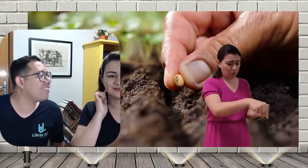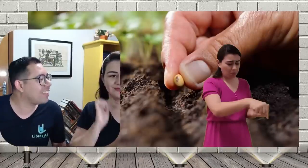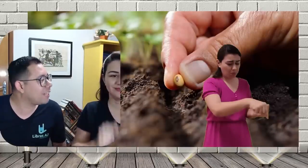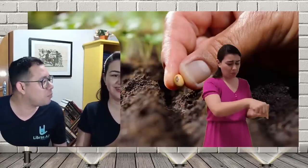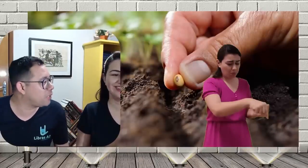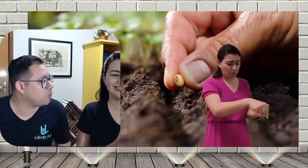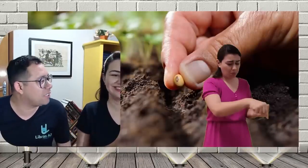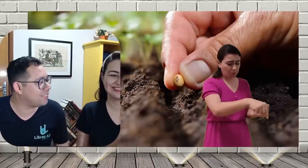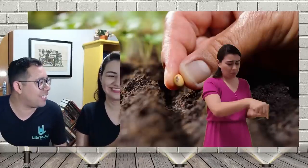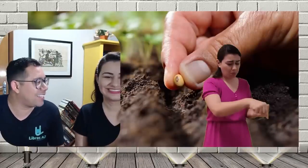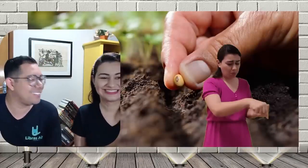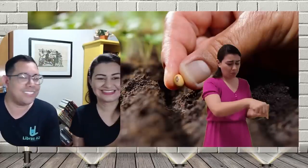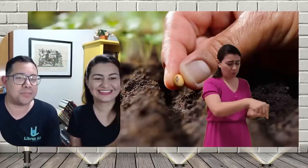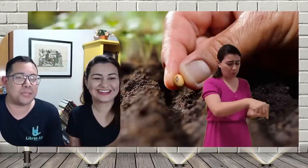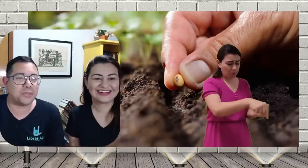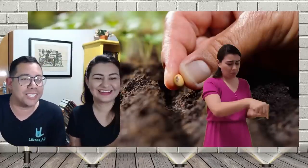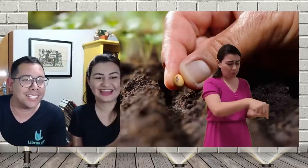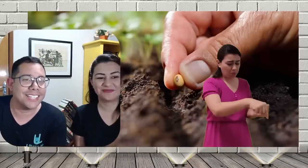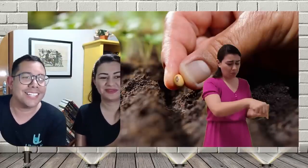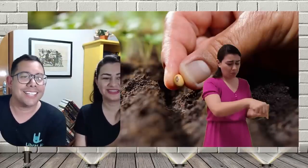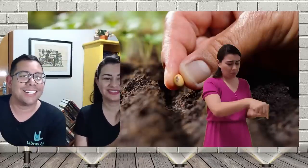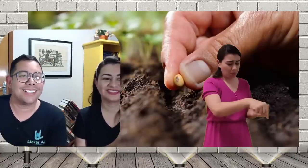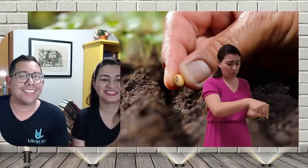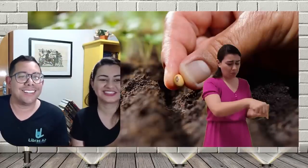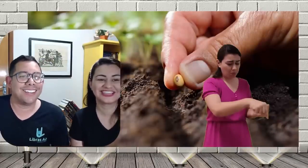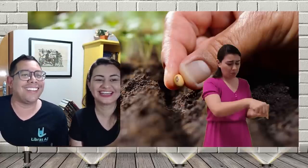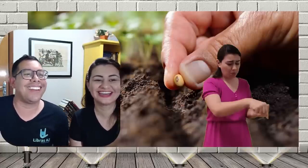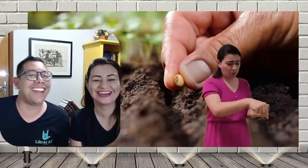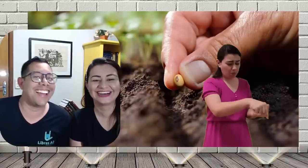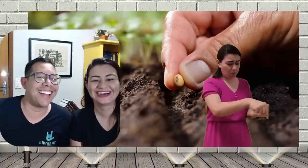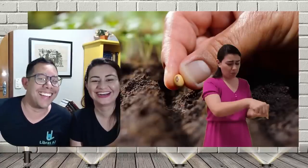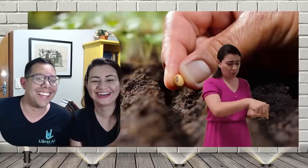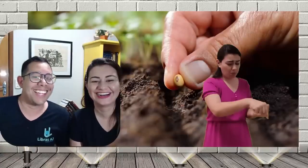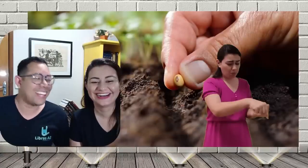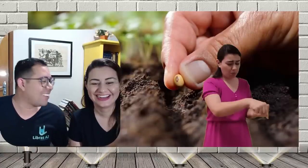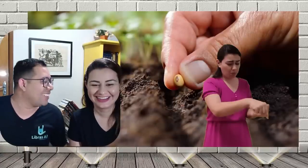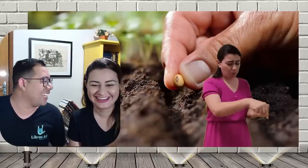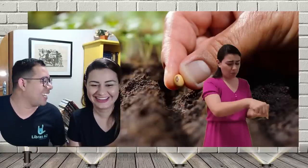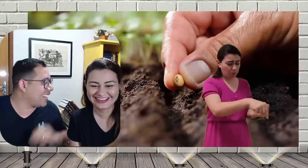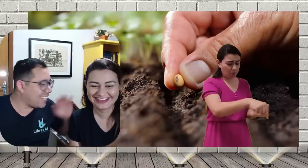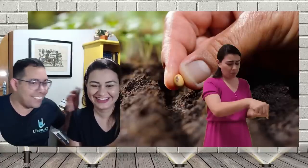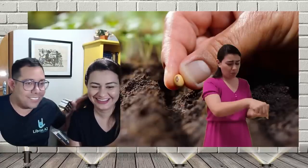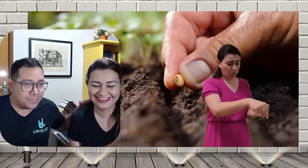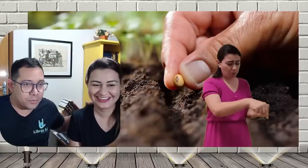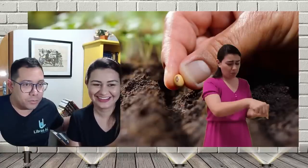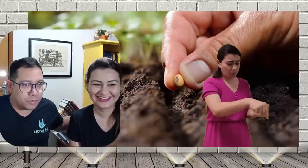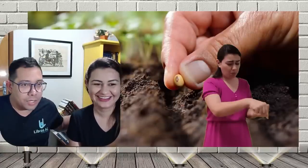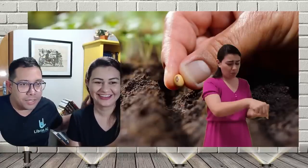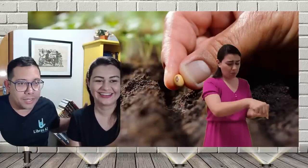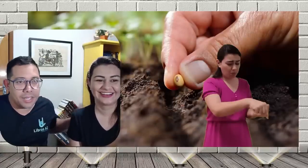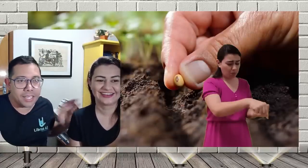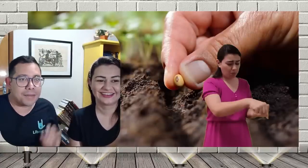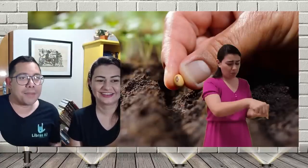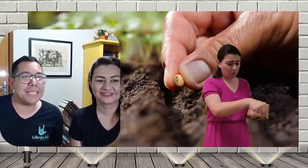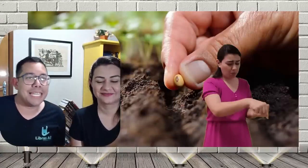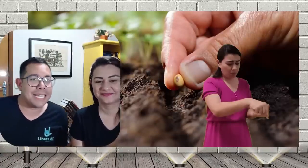né? Que é espinhuda. Será que existe espinhuda? Lá em Minas existe. Que era uma mineira, né? Que era uma mineira,